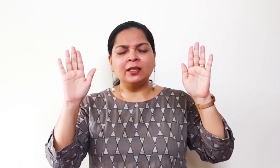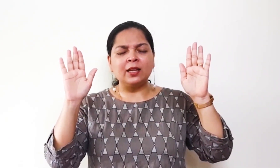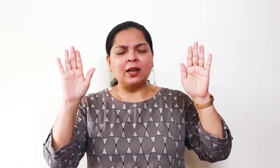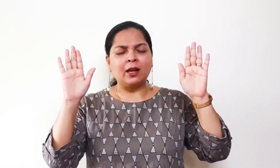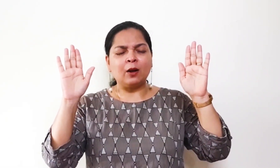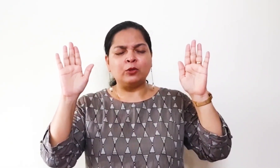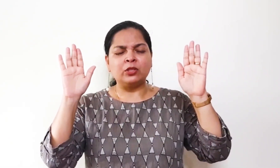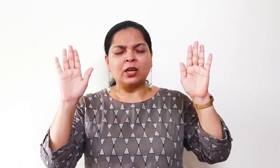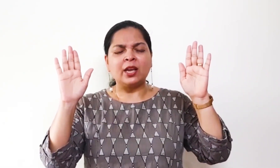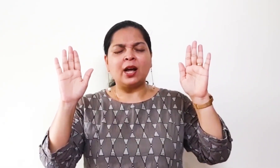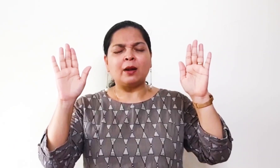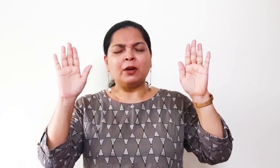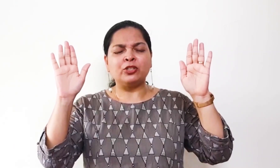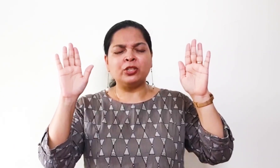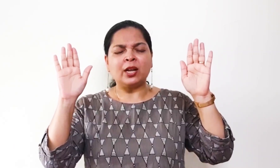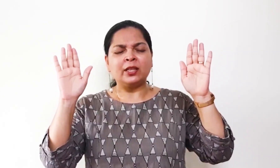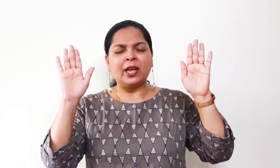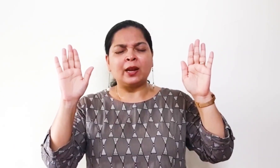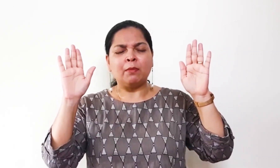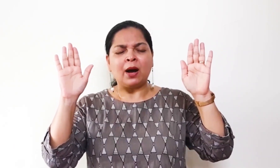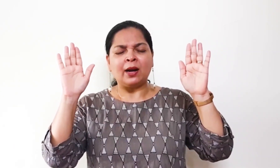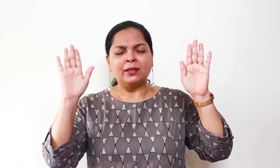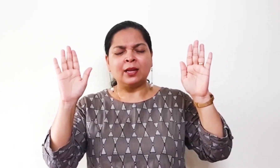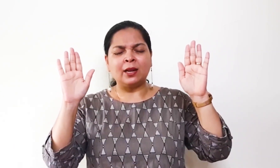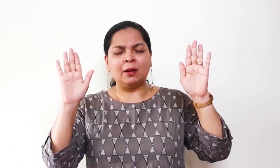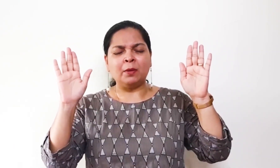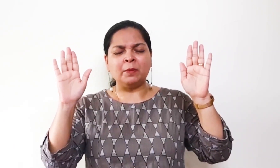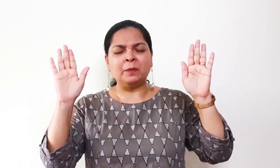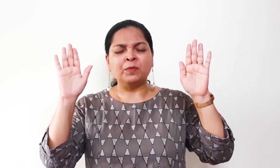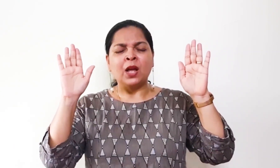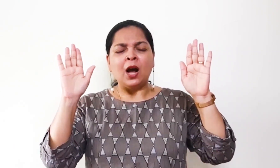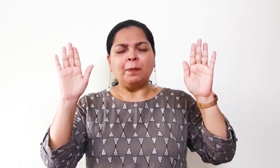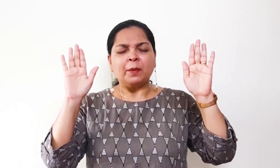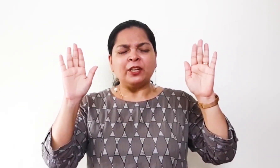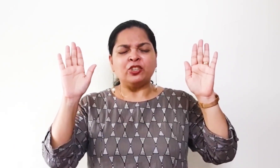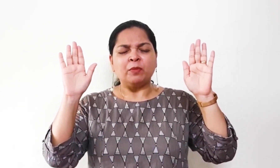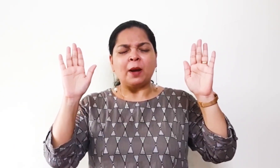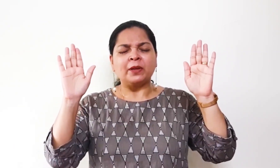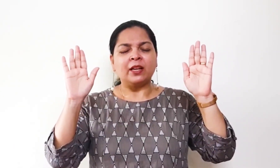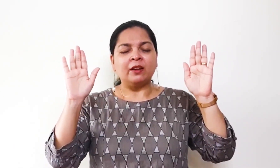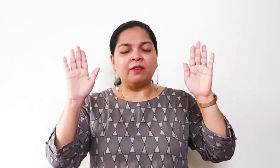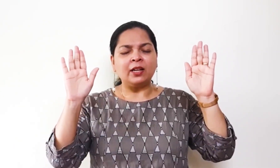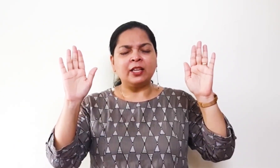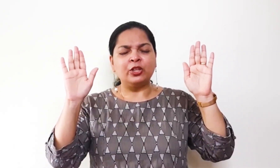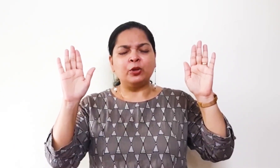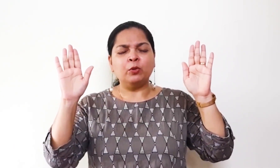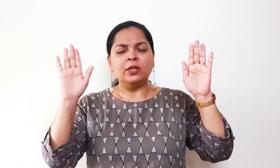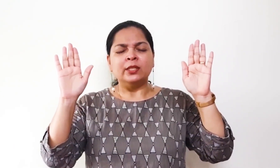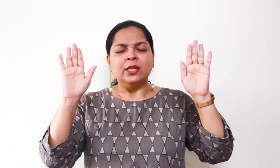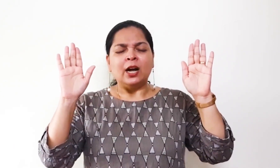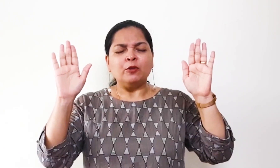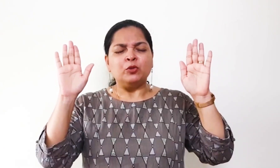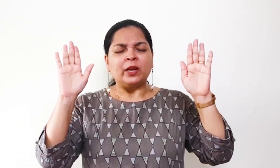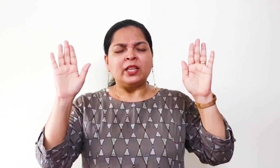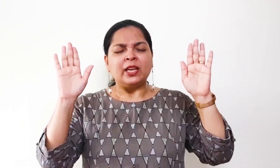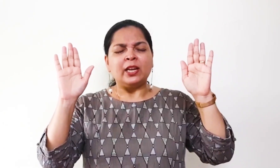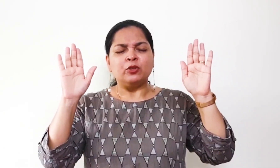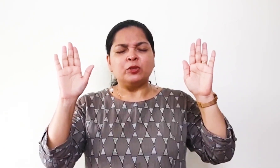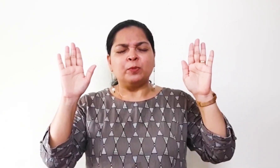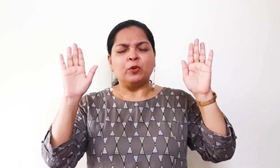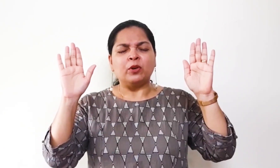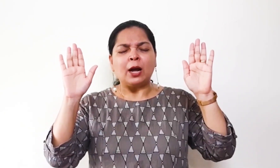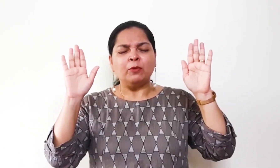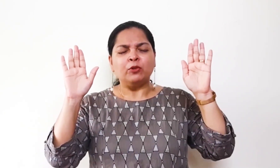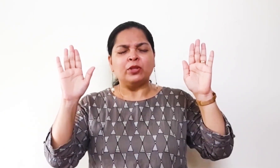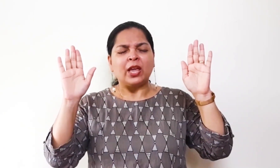एरिक अंतर लगो सक्य अरबा शाके एरब अंतर लबबो। और परमेश्वर मैं आपको धन्यवाद देती हूँ हर उस व्यक्ति के लिए